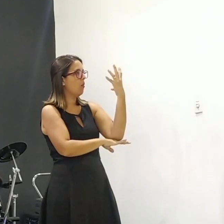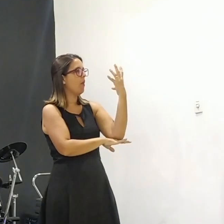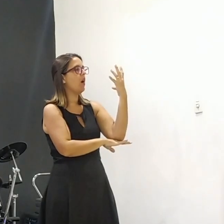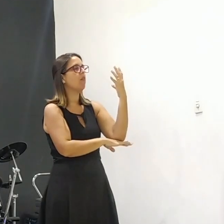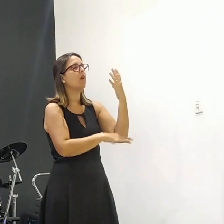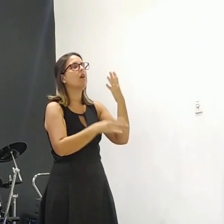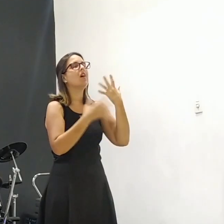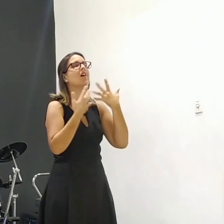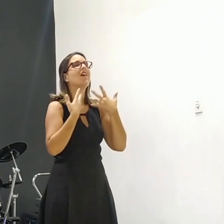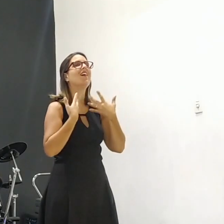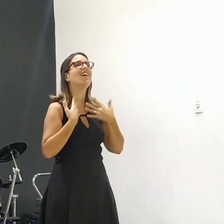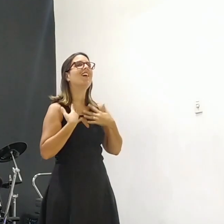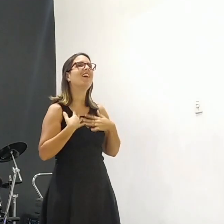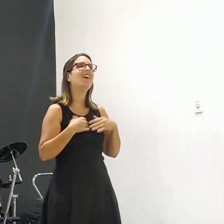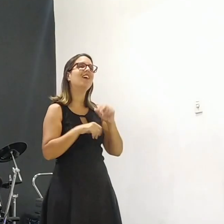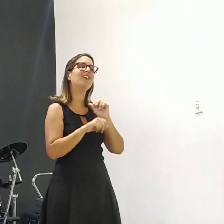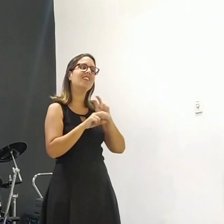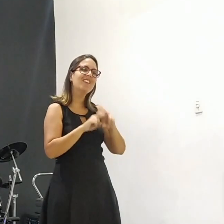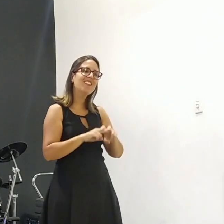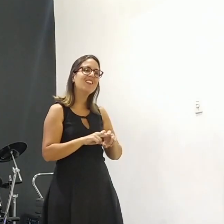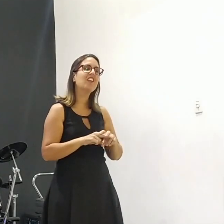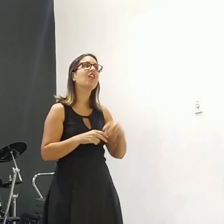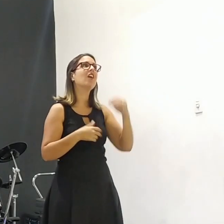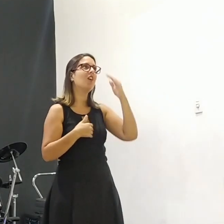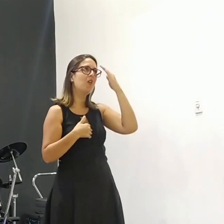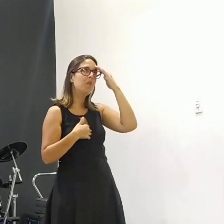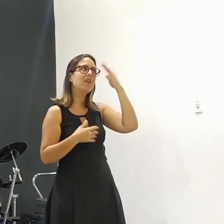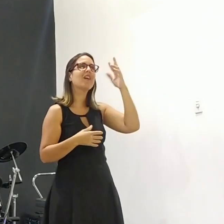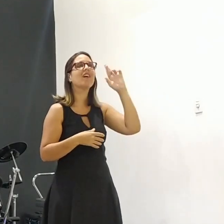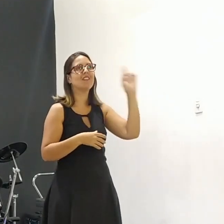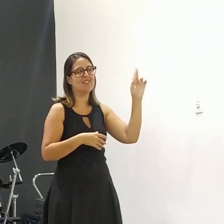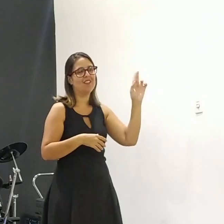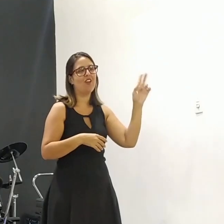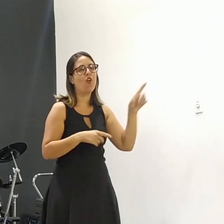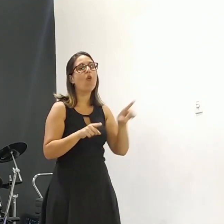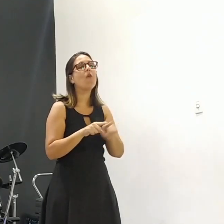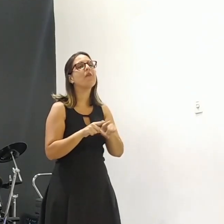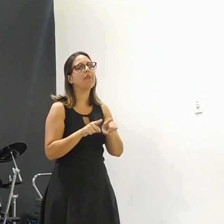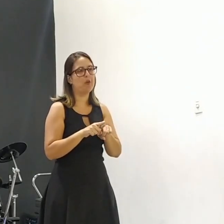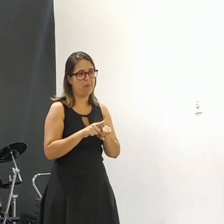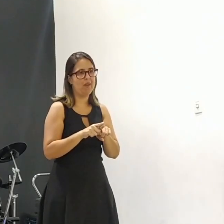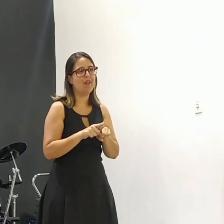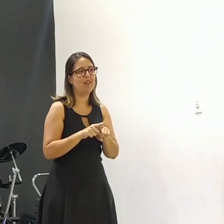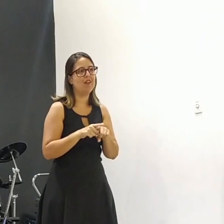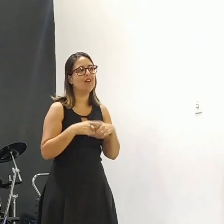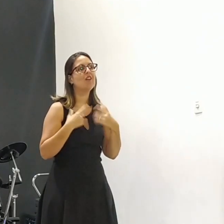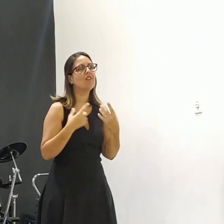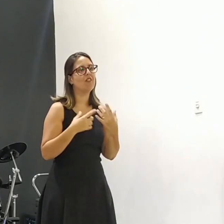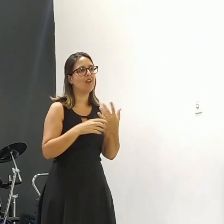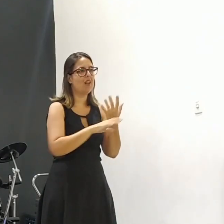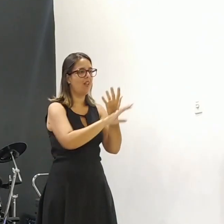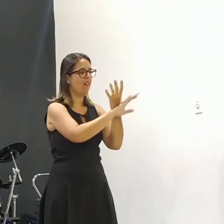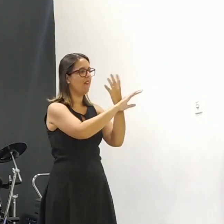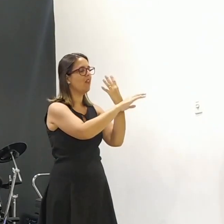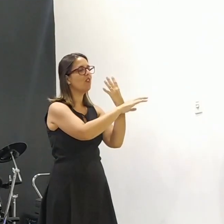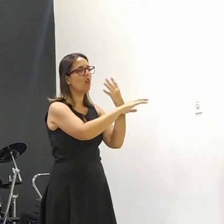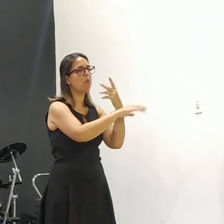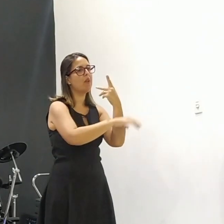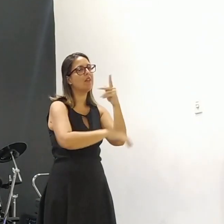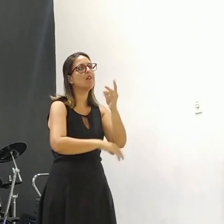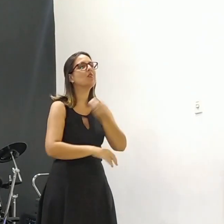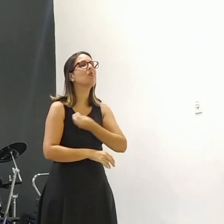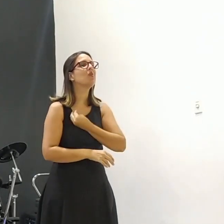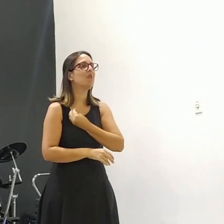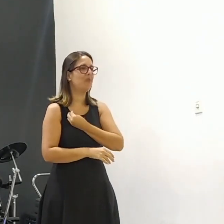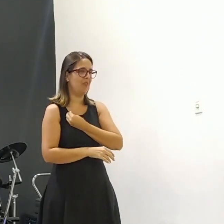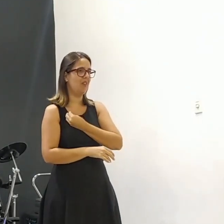embaixo e fala: oh meu Deus, obrigado. As pessoas vão querer também descansar embaixo da sombra da sua vida,